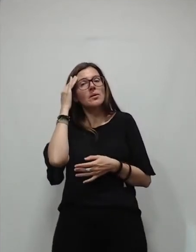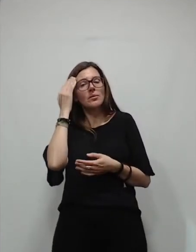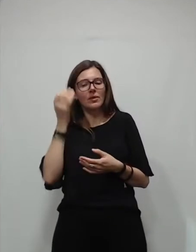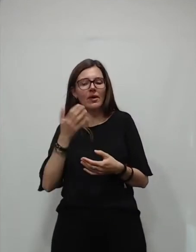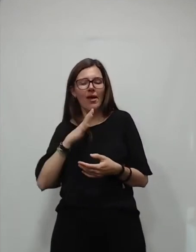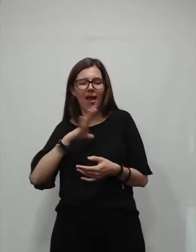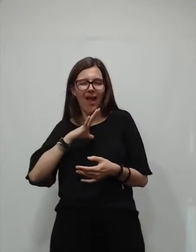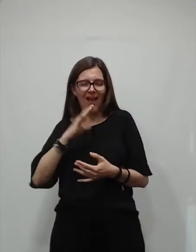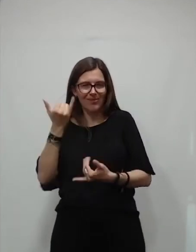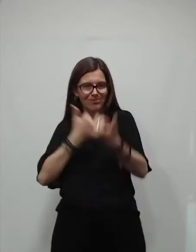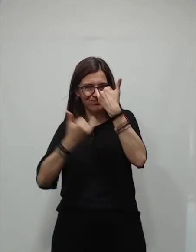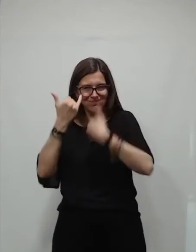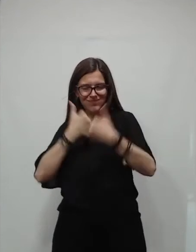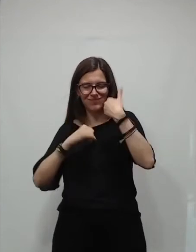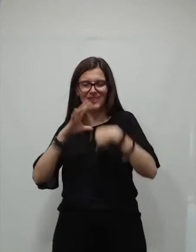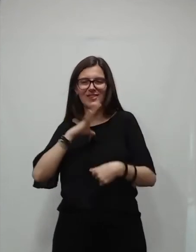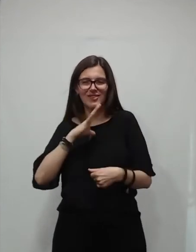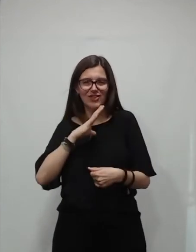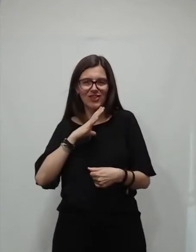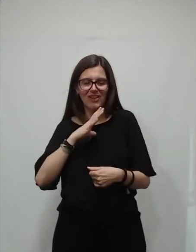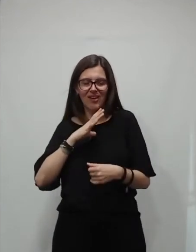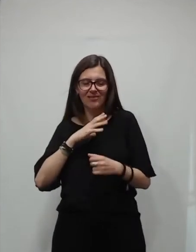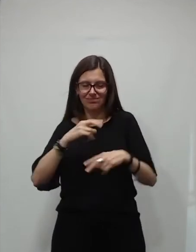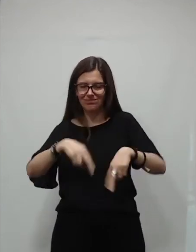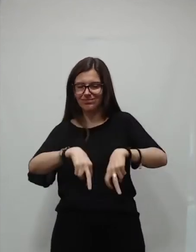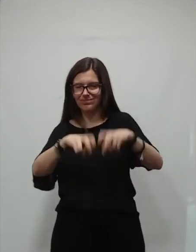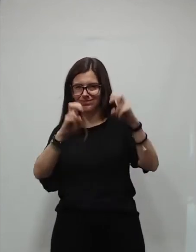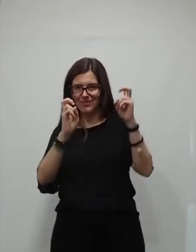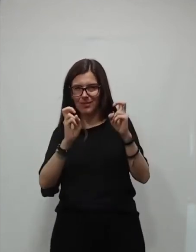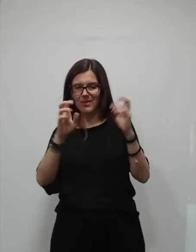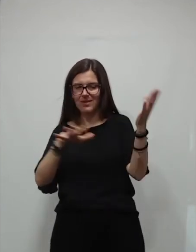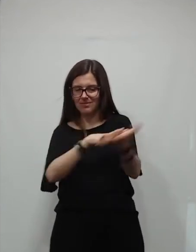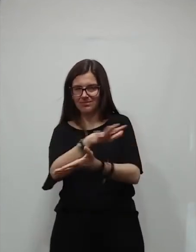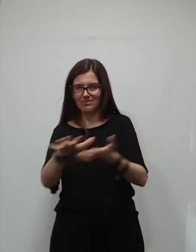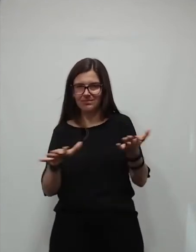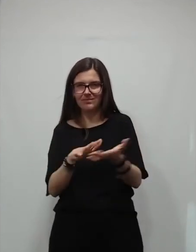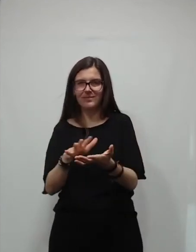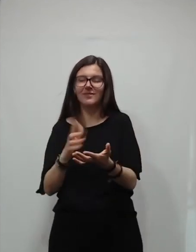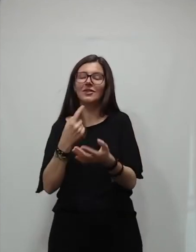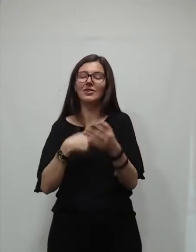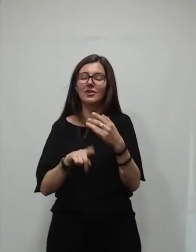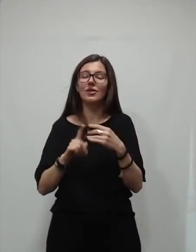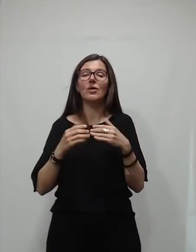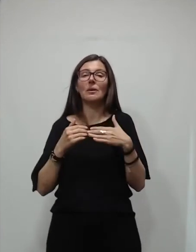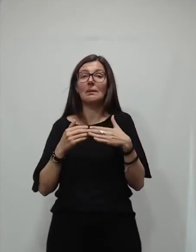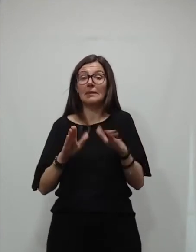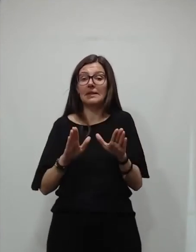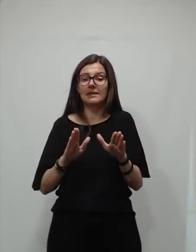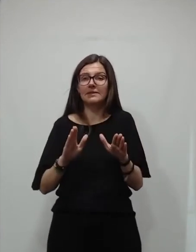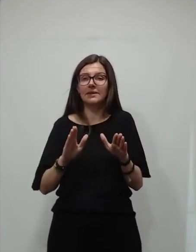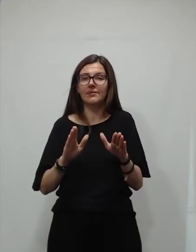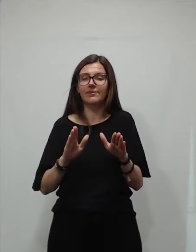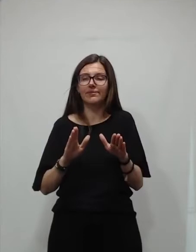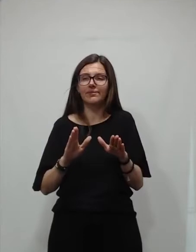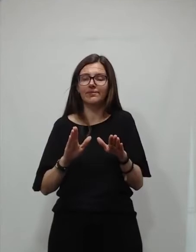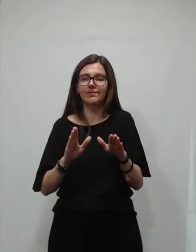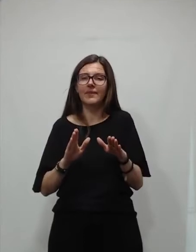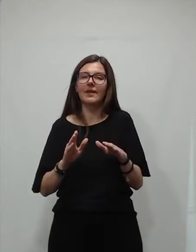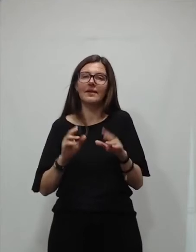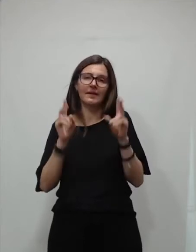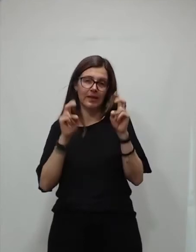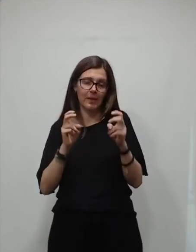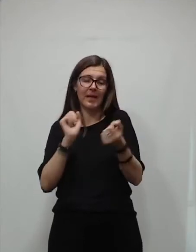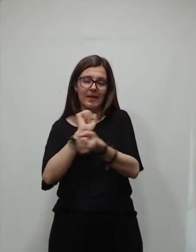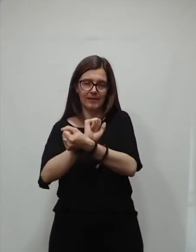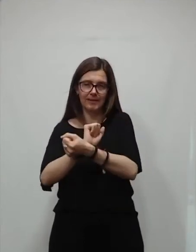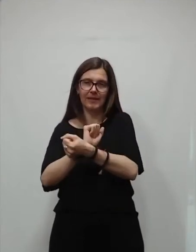instituciones, algunos monitoreos, sabemos que en el marco de la ejecución de este tipo de medidas, también de las penas solamente,